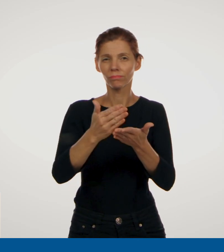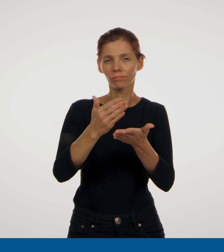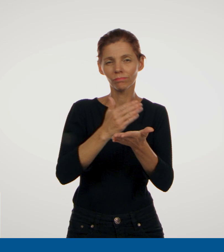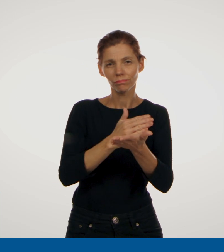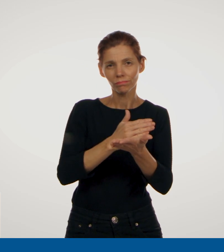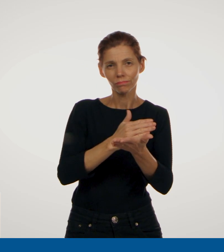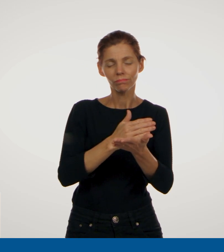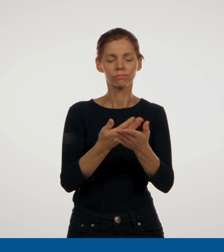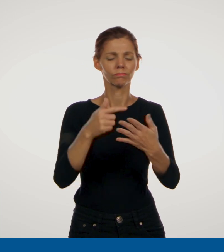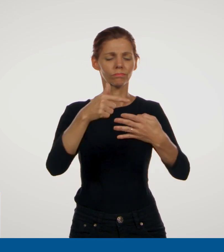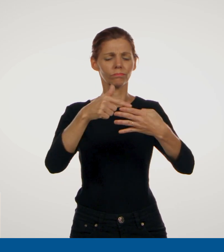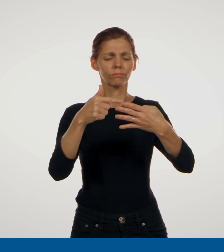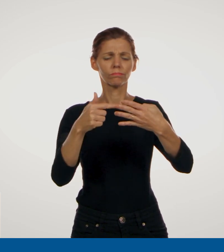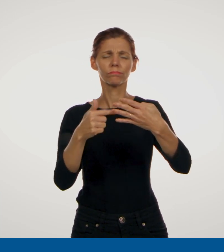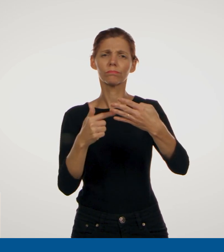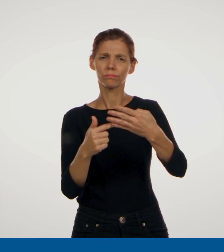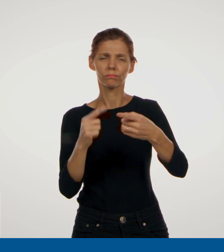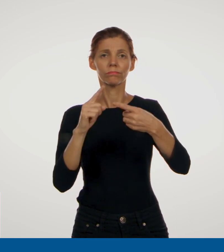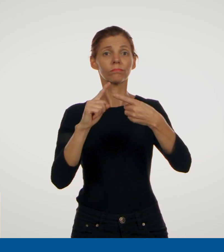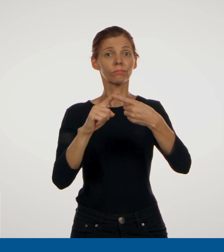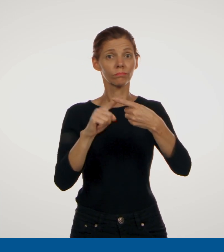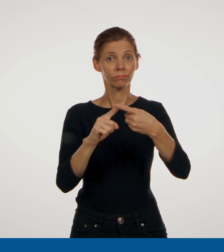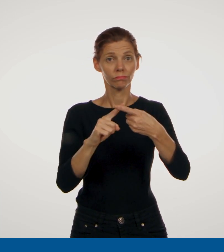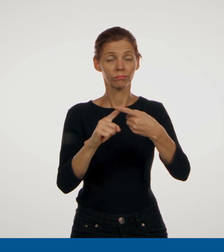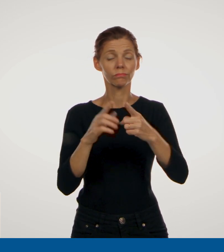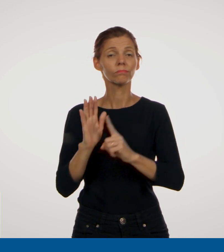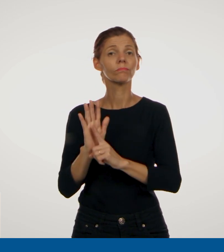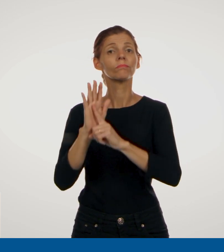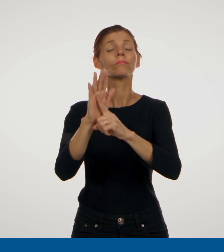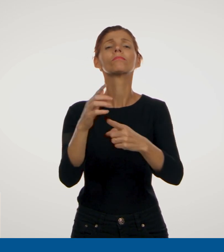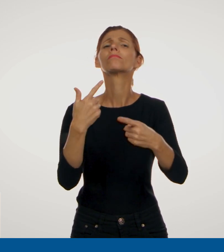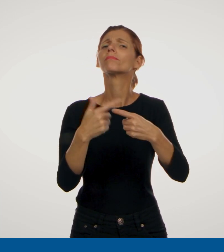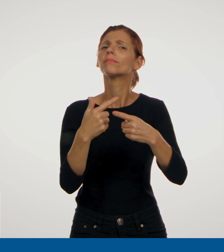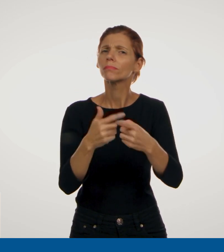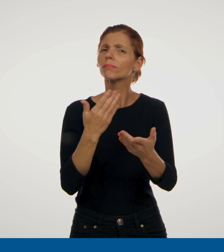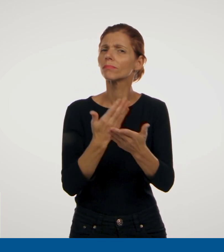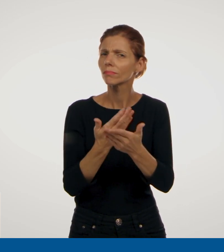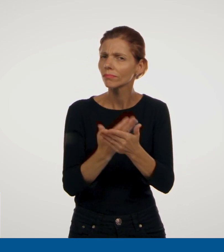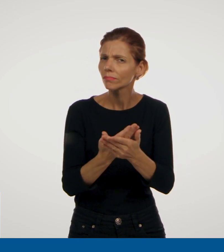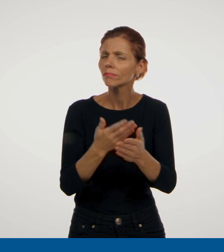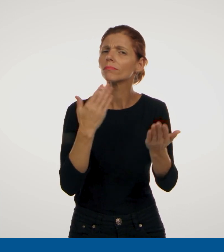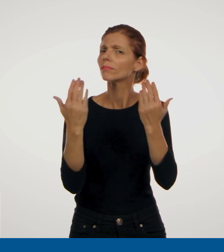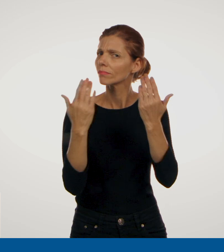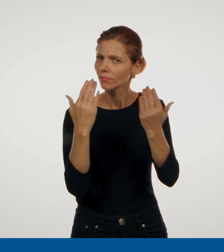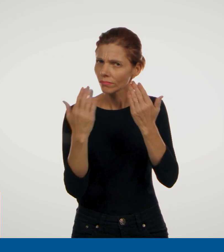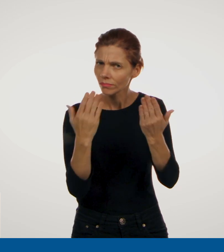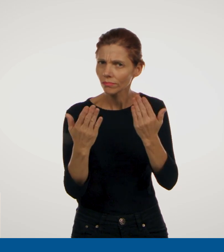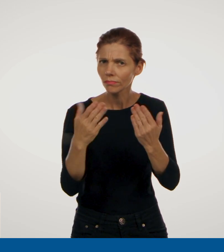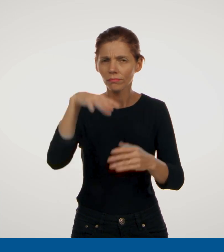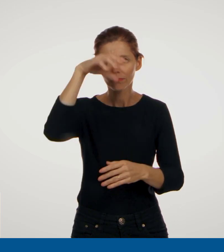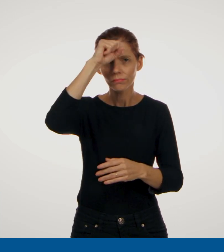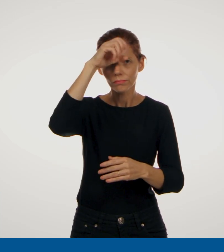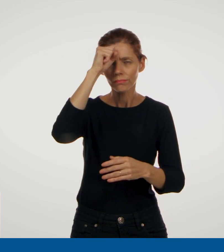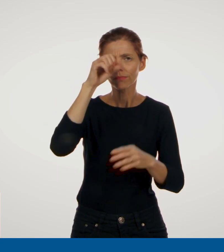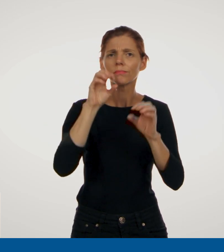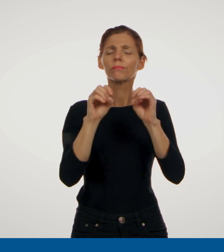será dividido em 4 itens. No primeiro, vamos abordar por que estudar psicologia da educação e da